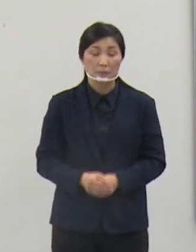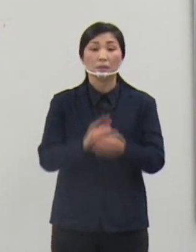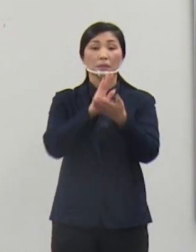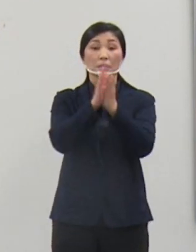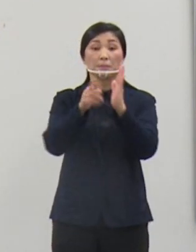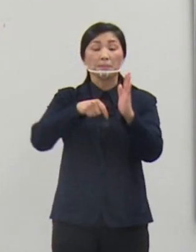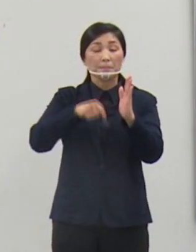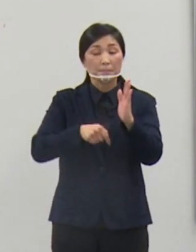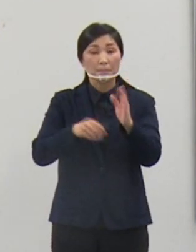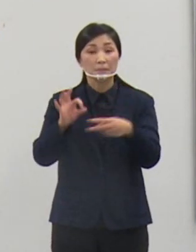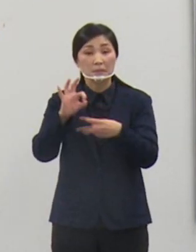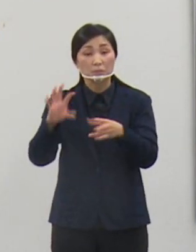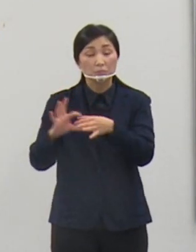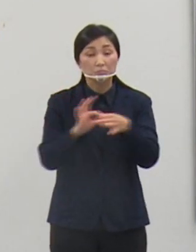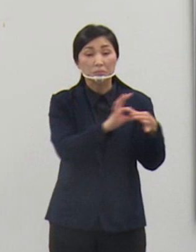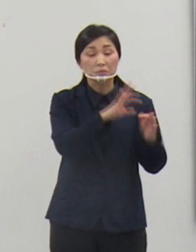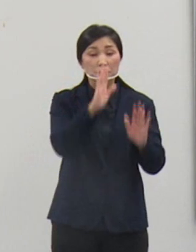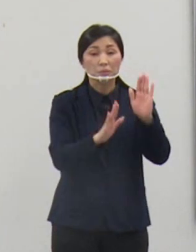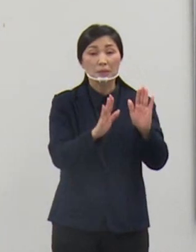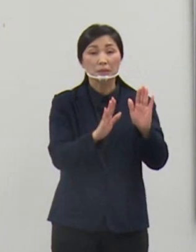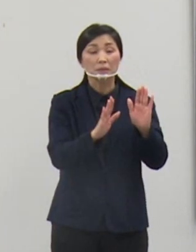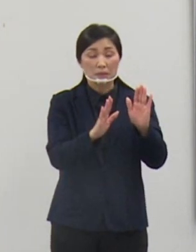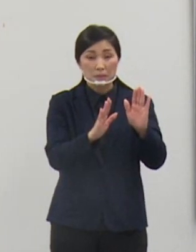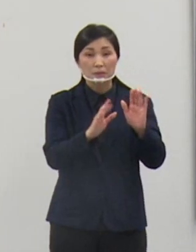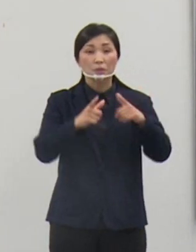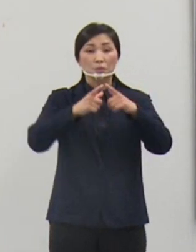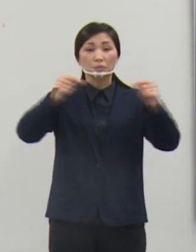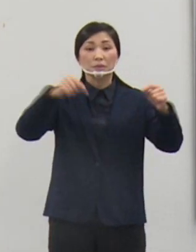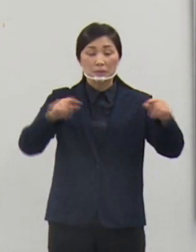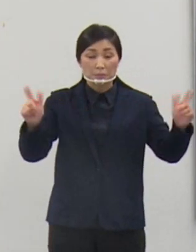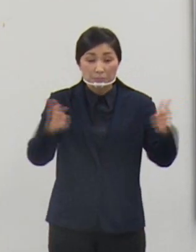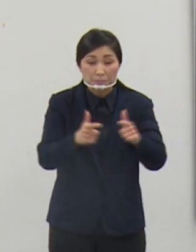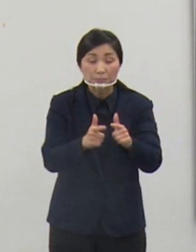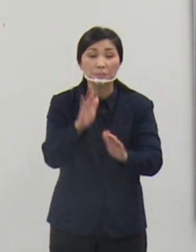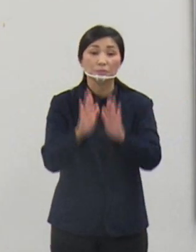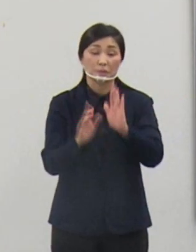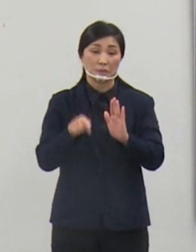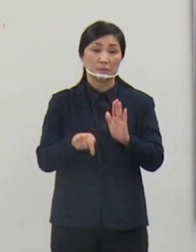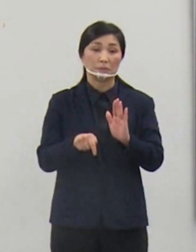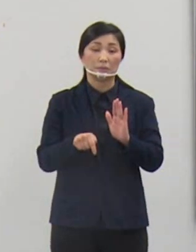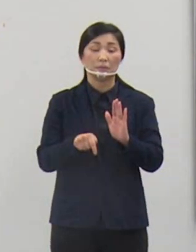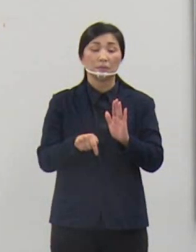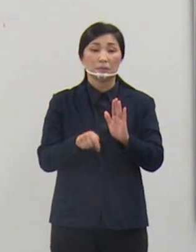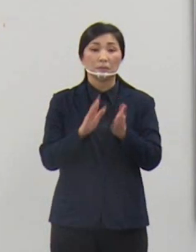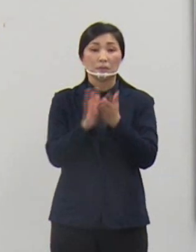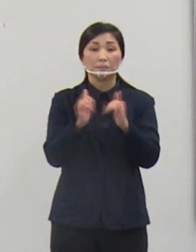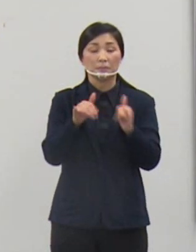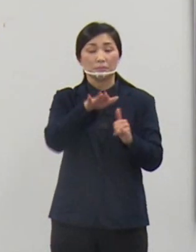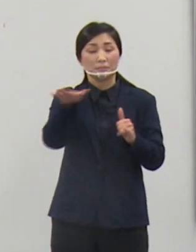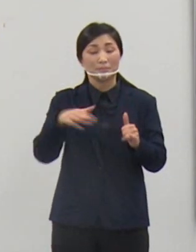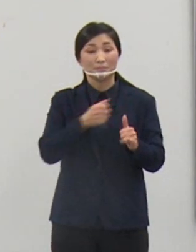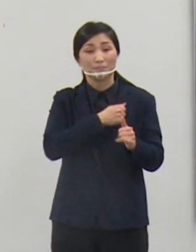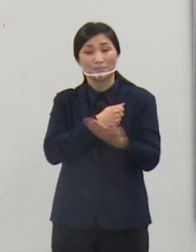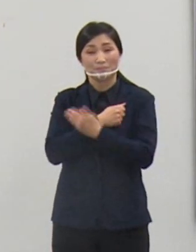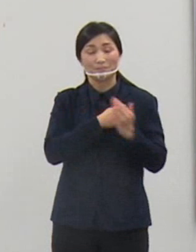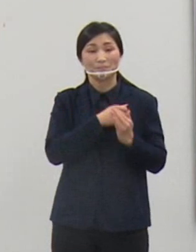ロの状態が続き、全国的にも減少してきております。この間県民の皆様の命を守るために日夜献身的に貢献